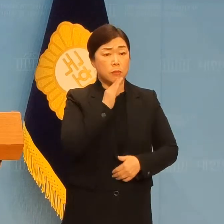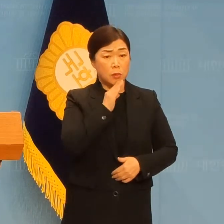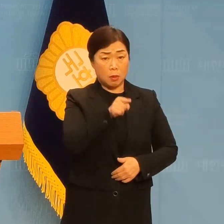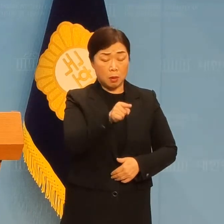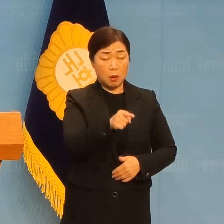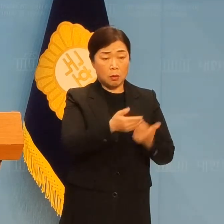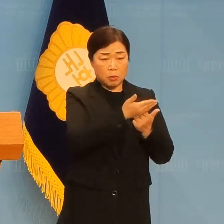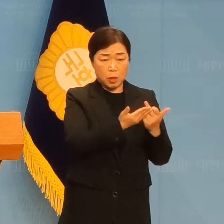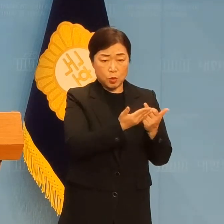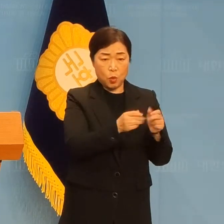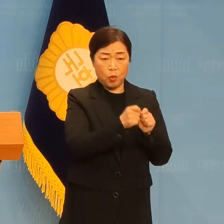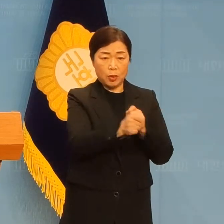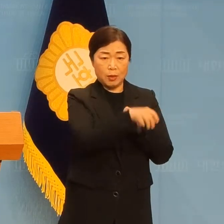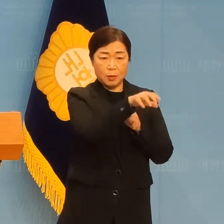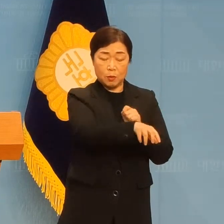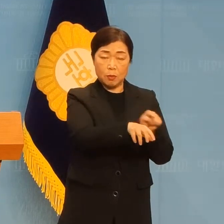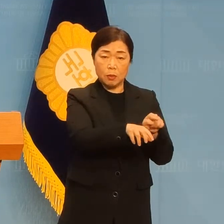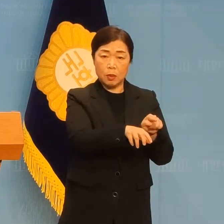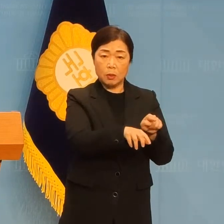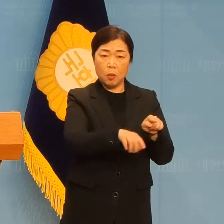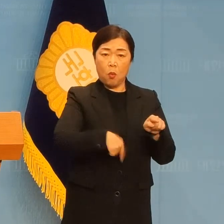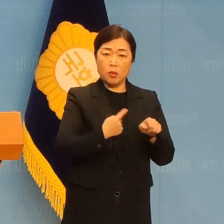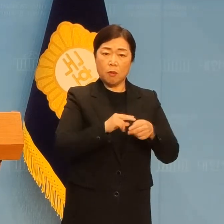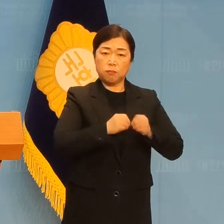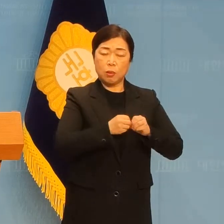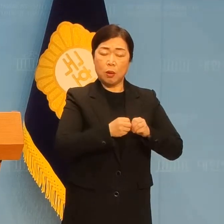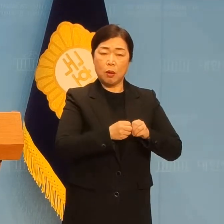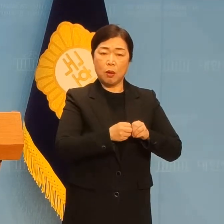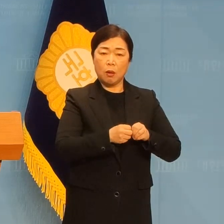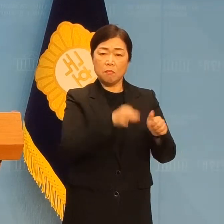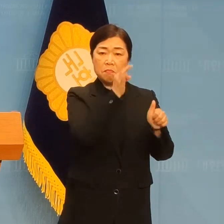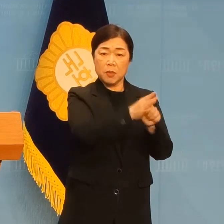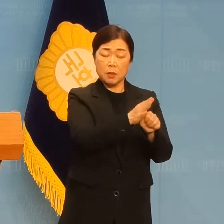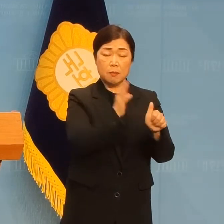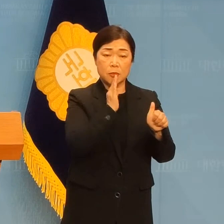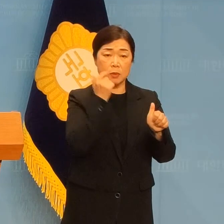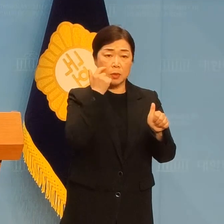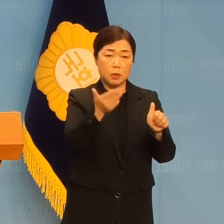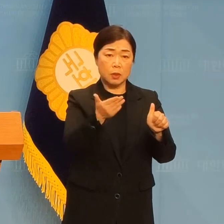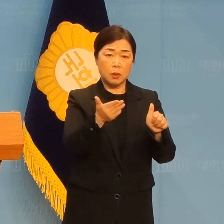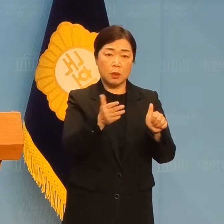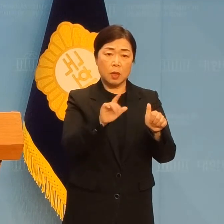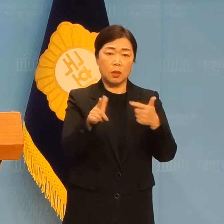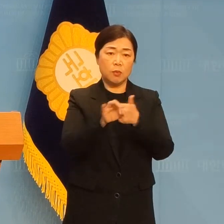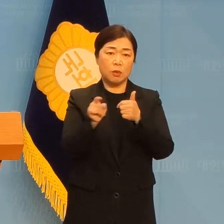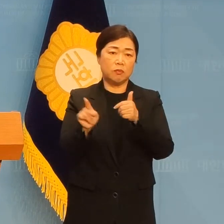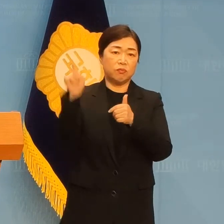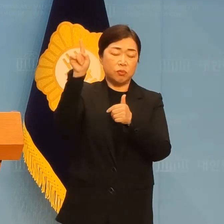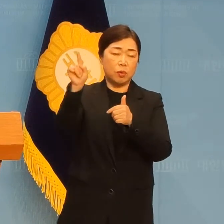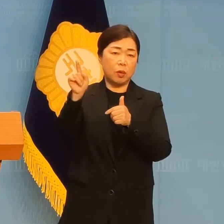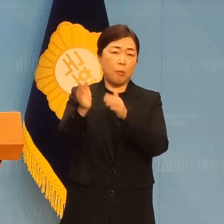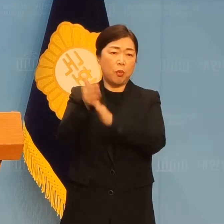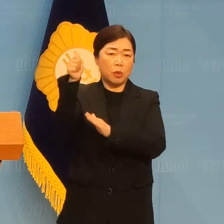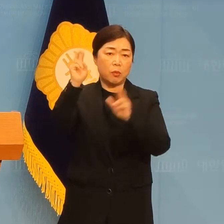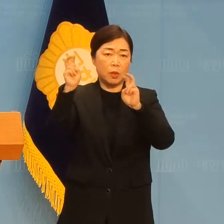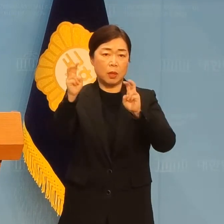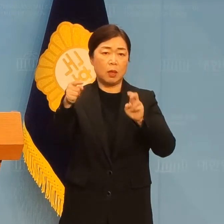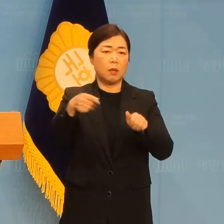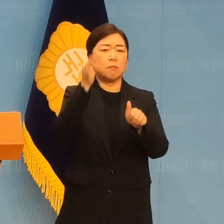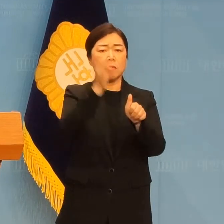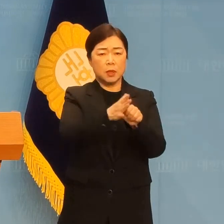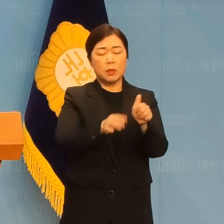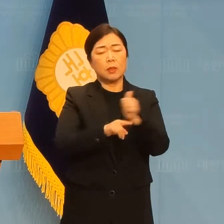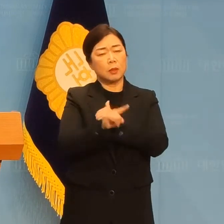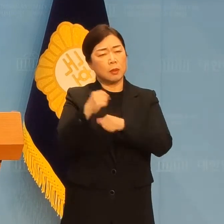안타깝고 분노스러운 고인의 죽음에 다시 한번 칼을 꽂겠다는 대리점 측과 쿠팡의 행태를 강력히 규탄합니다.